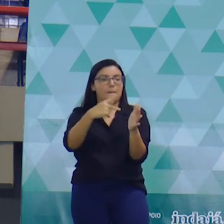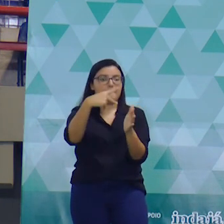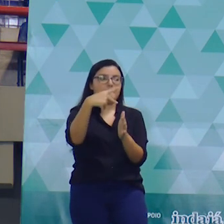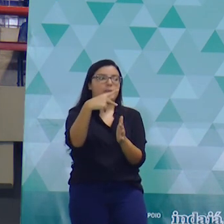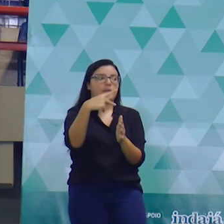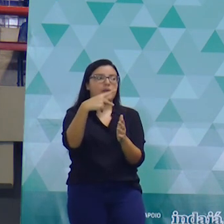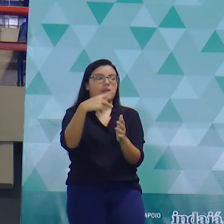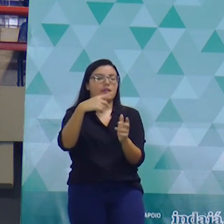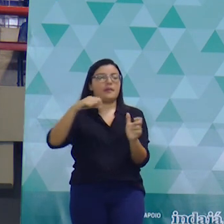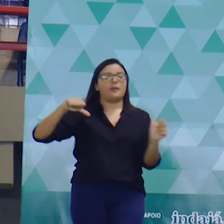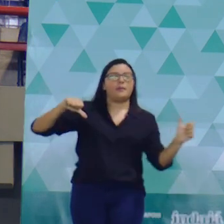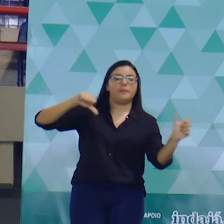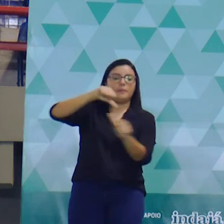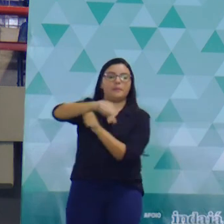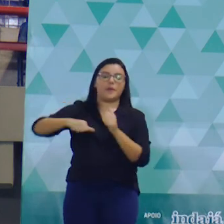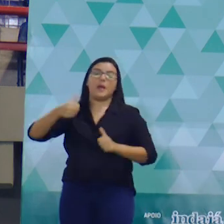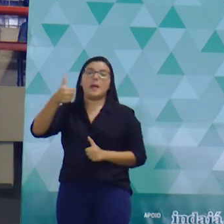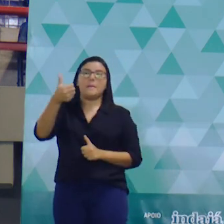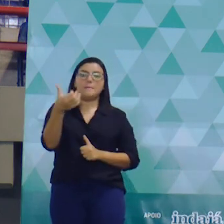é para ser 675.